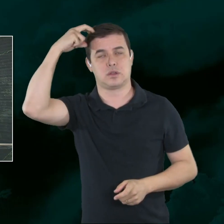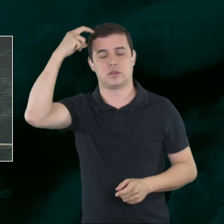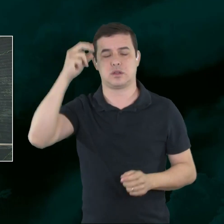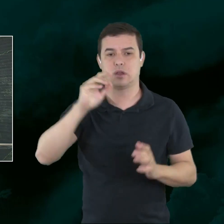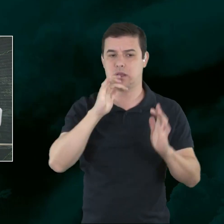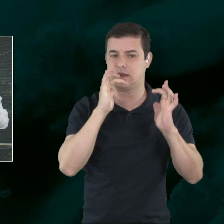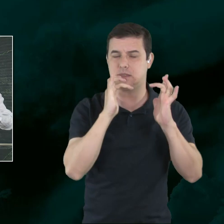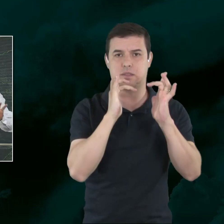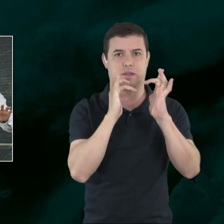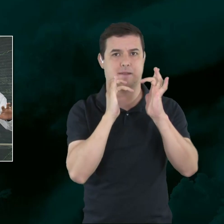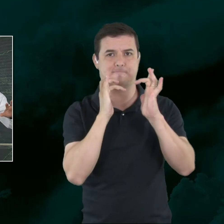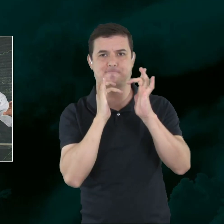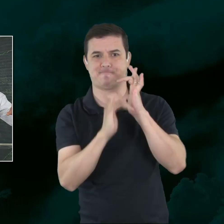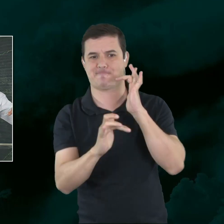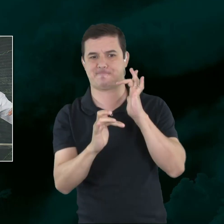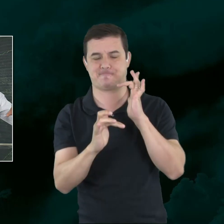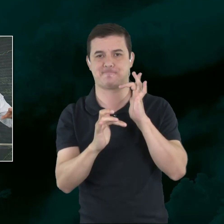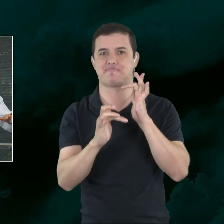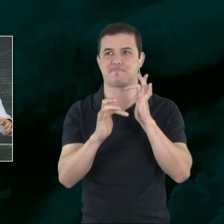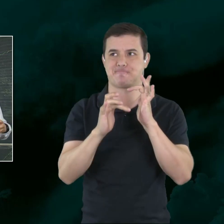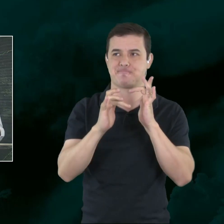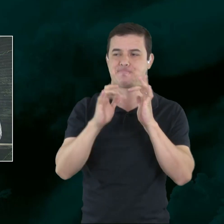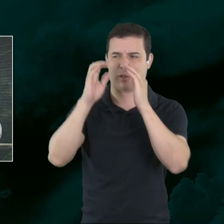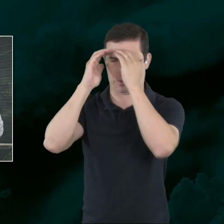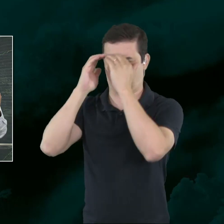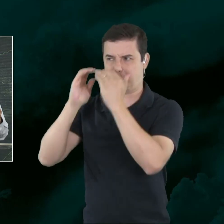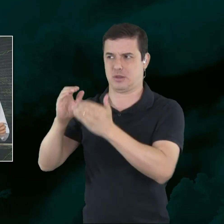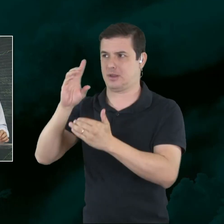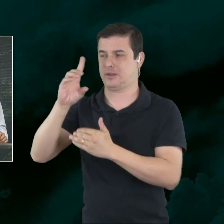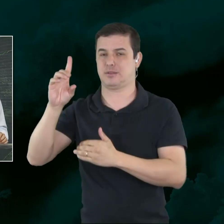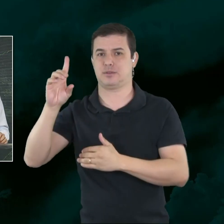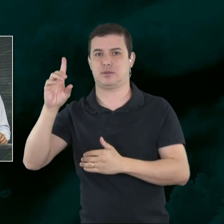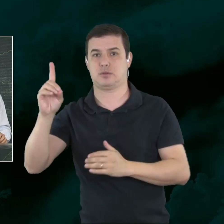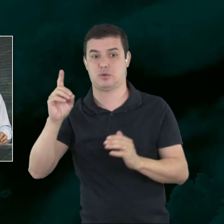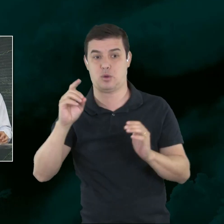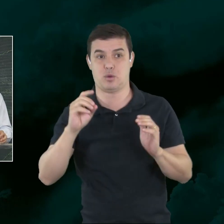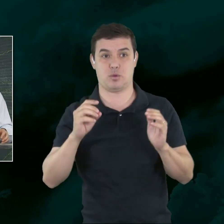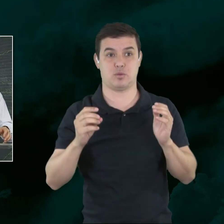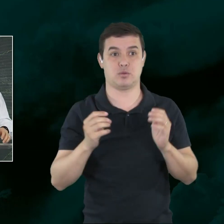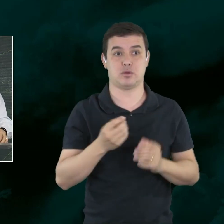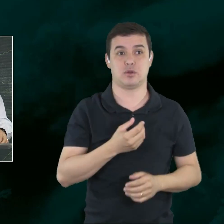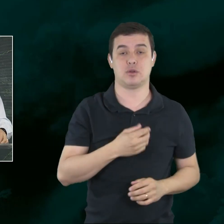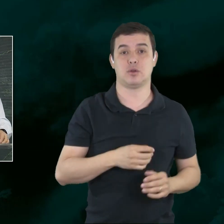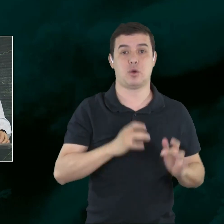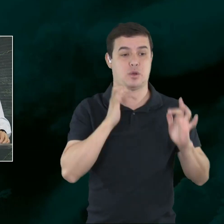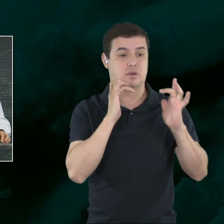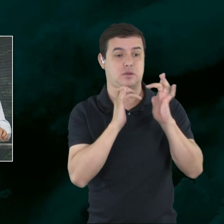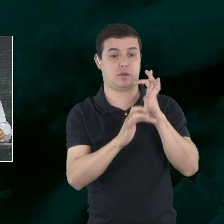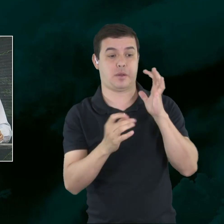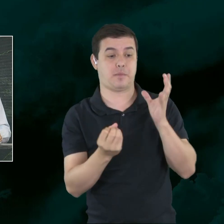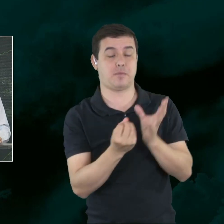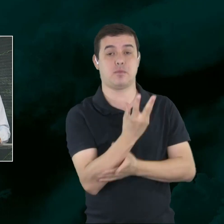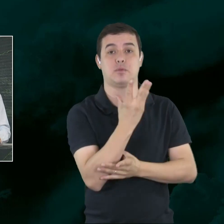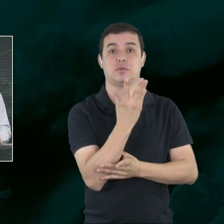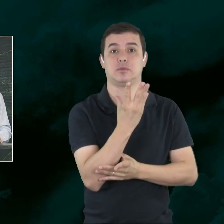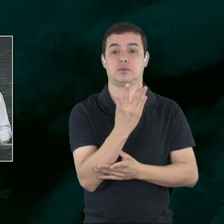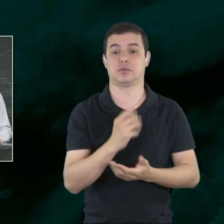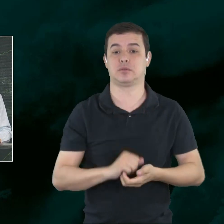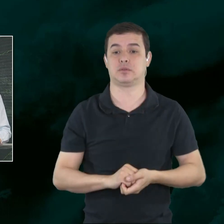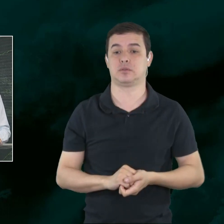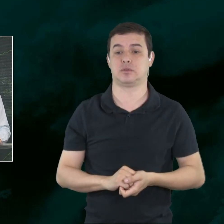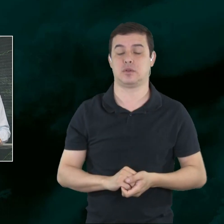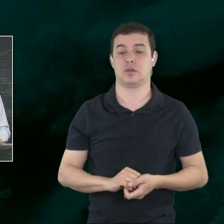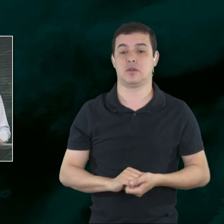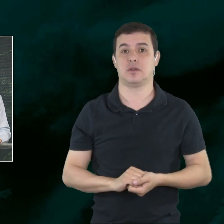quer derrubar tudo isso para que pudesse aparecer o homem da iniquidade. A consequência é o